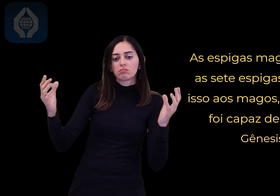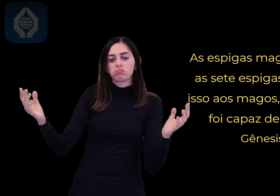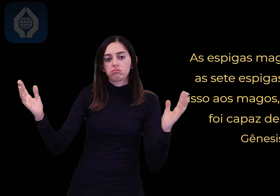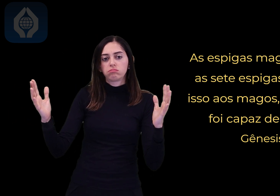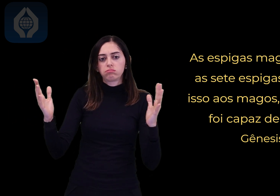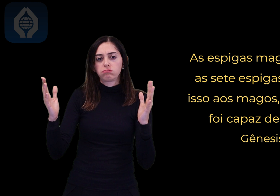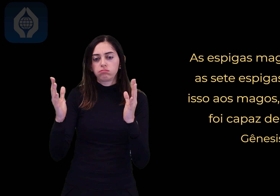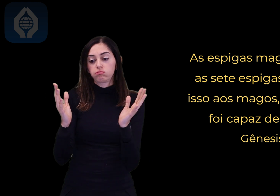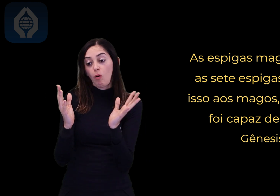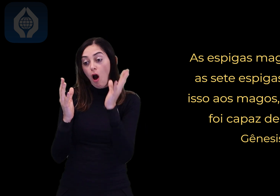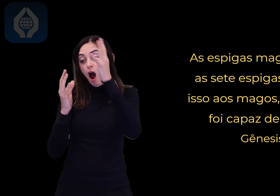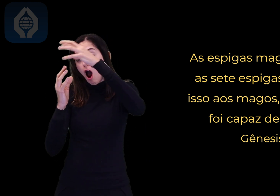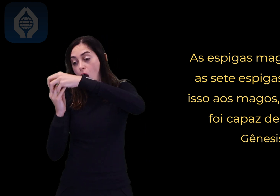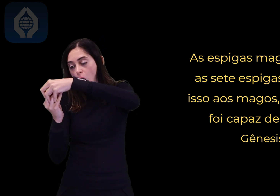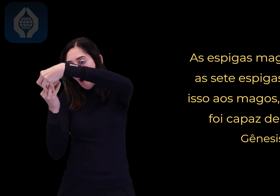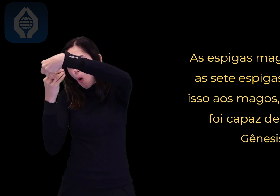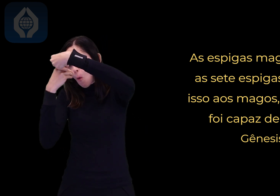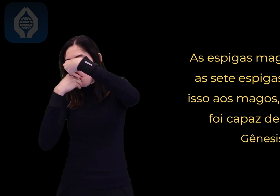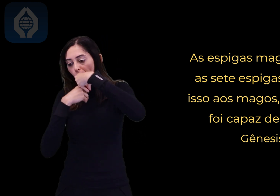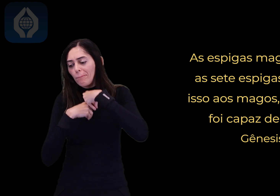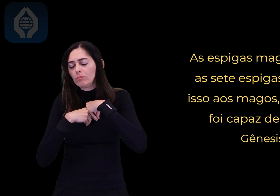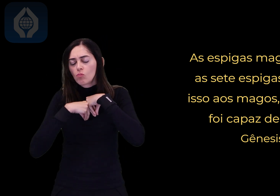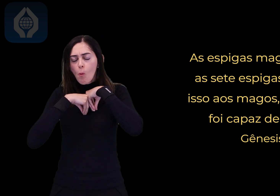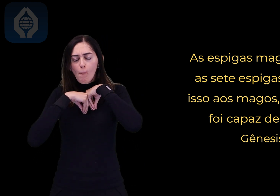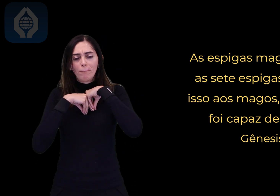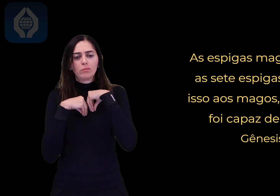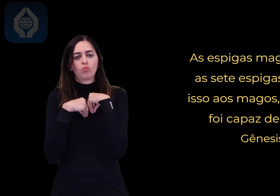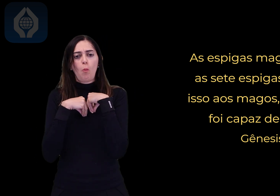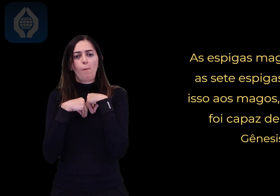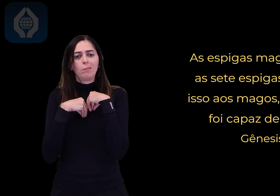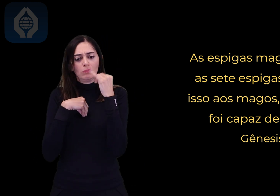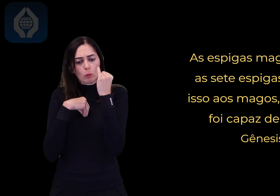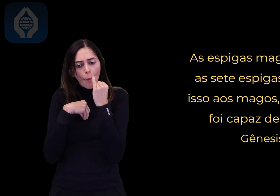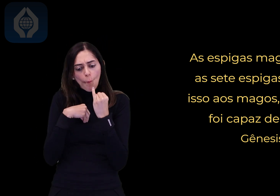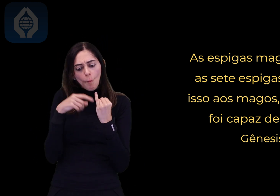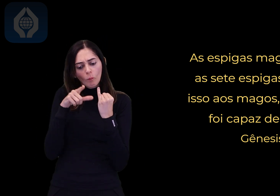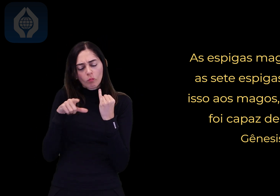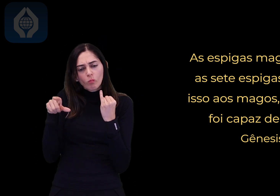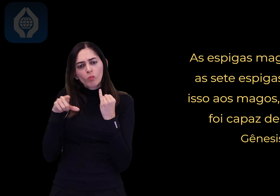7 espigas boas. Contei isso aos magos, mas ninguém foi capaz de explicá-lo.